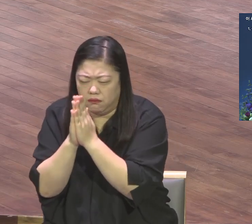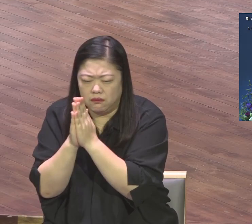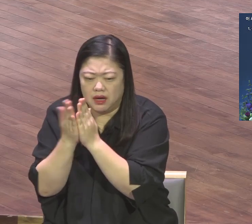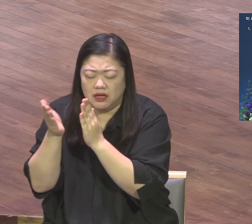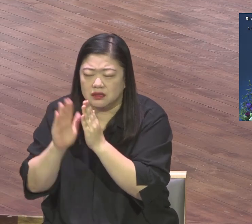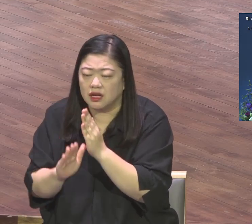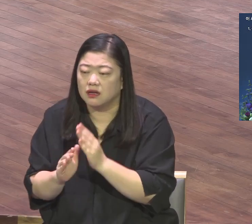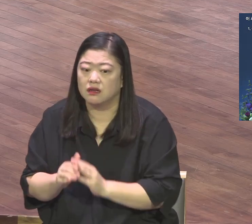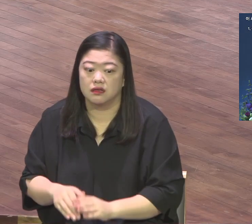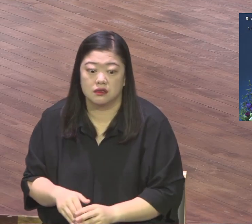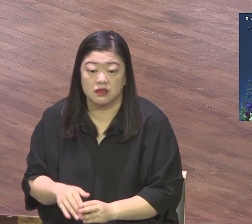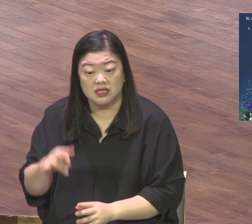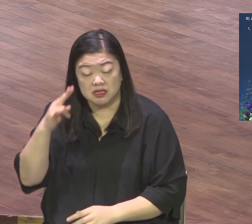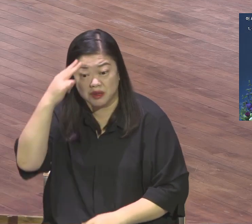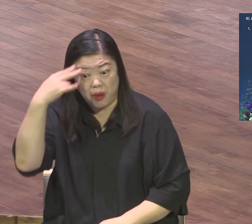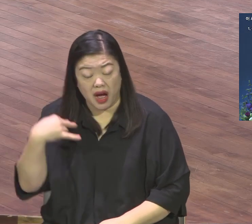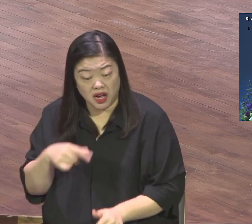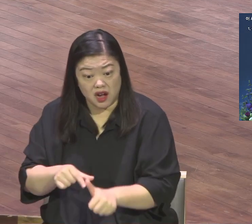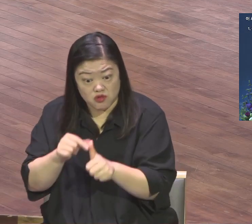성모님이요, 성모가 구원자입니까?